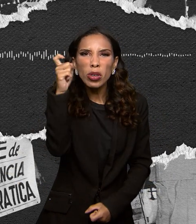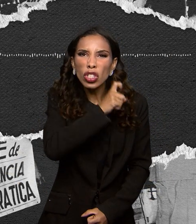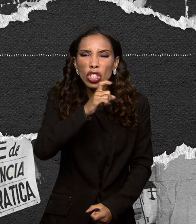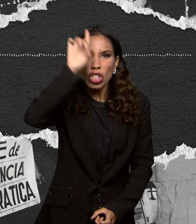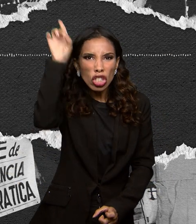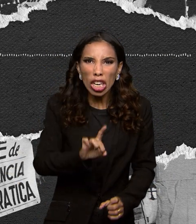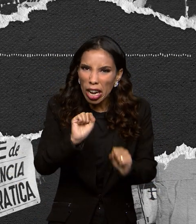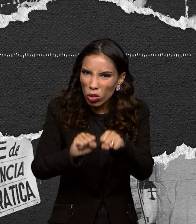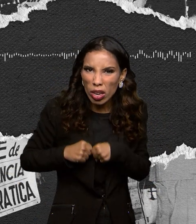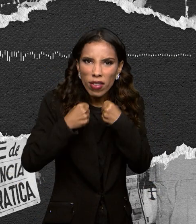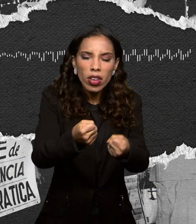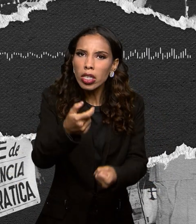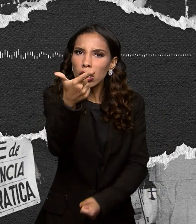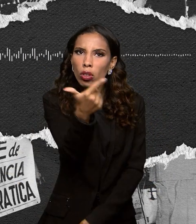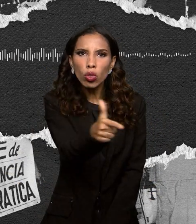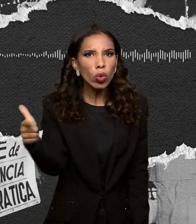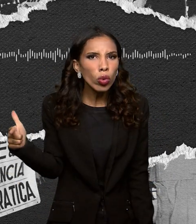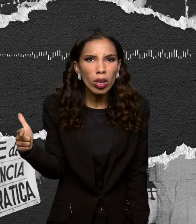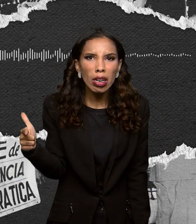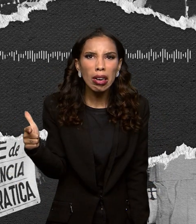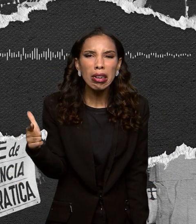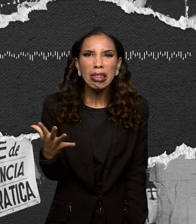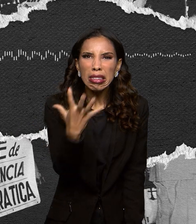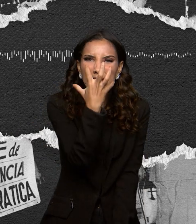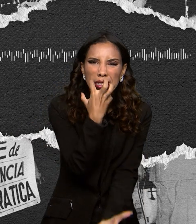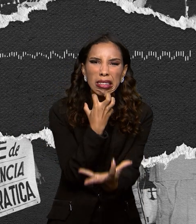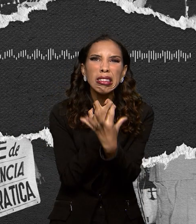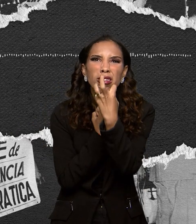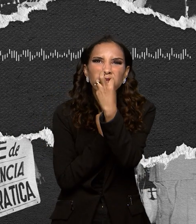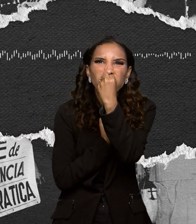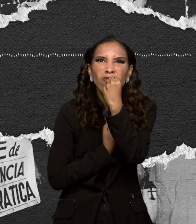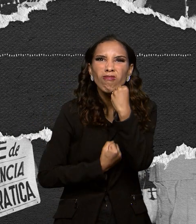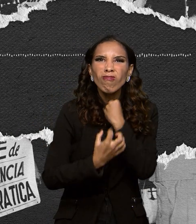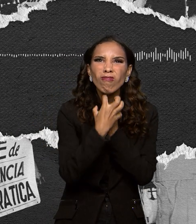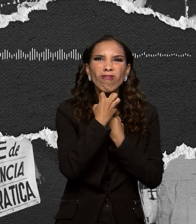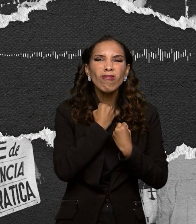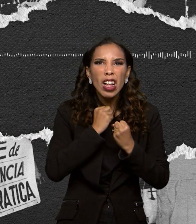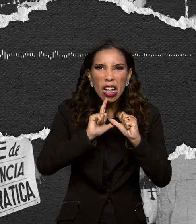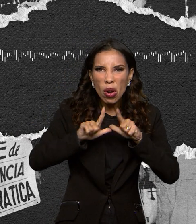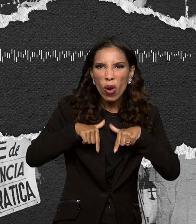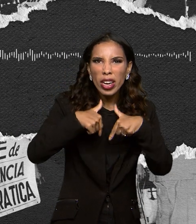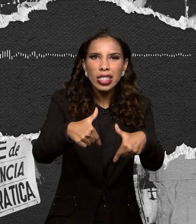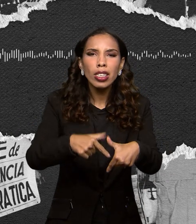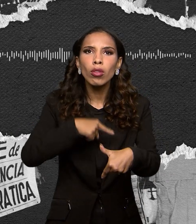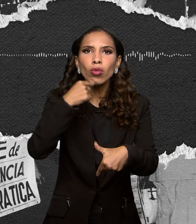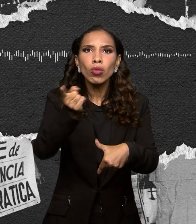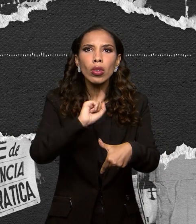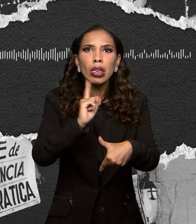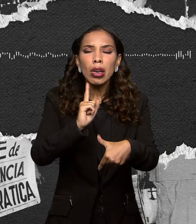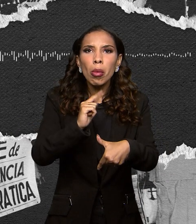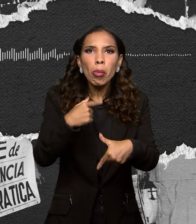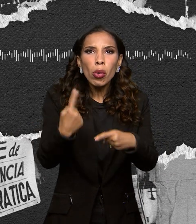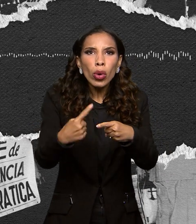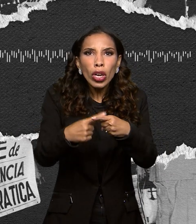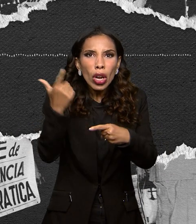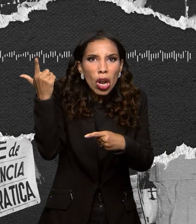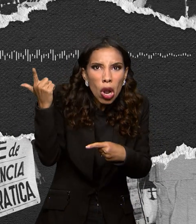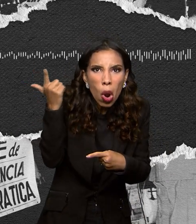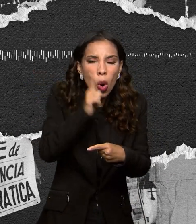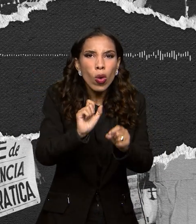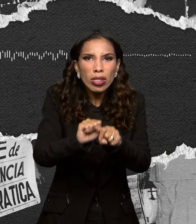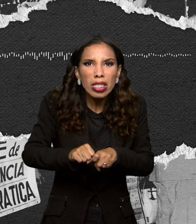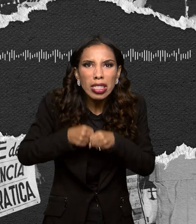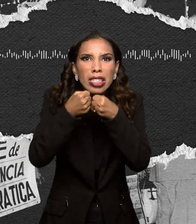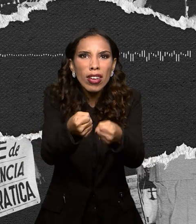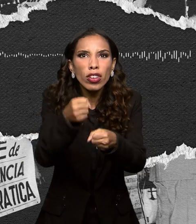de defesa. Precisam sufocar a minha voz e impedir a minha ação para que eu continue a defender como sempre defendi o